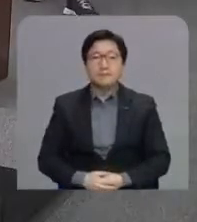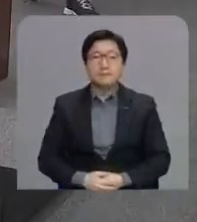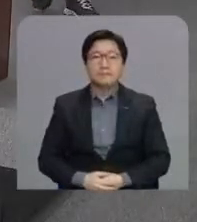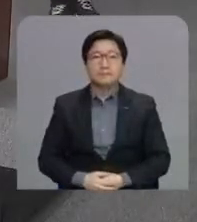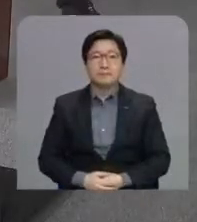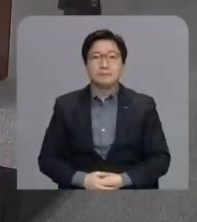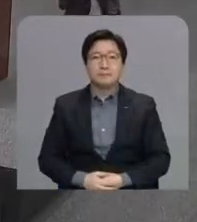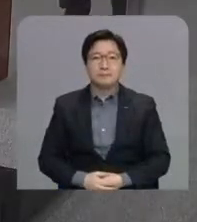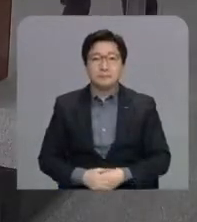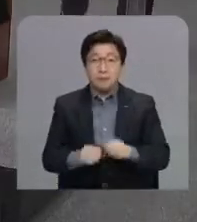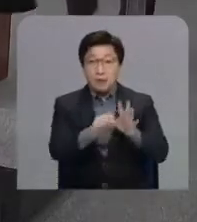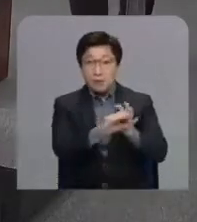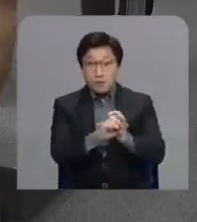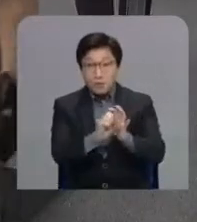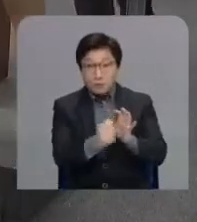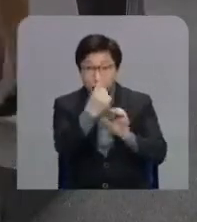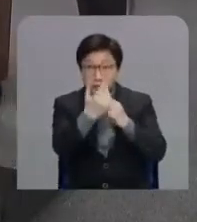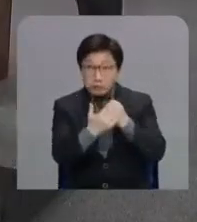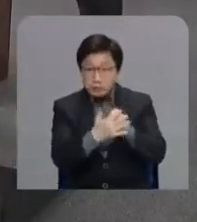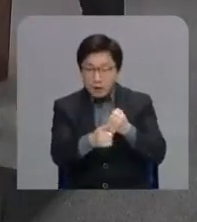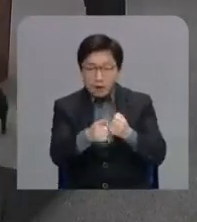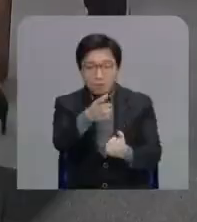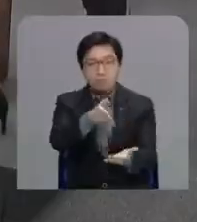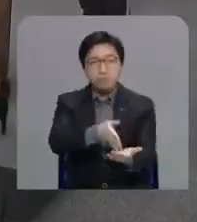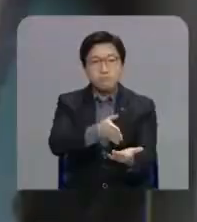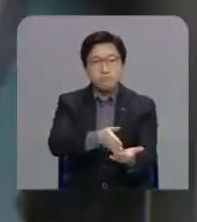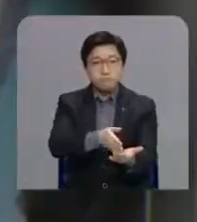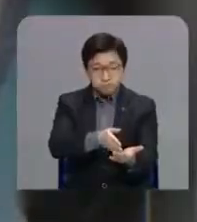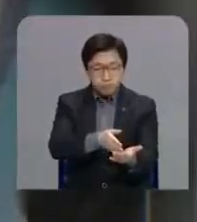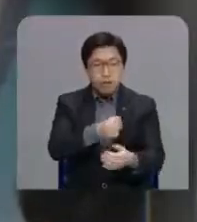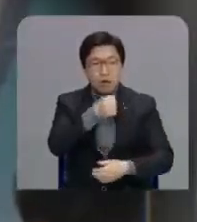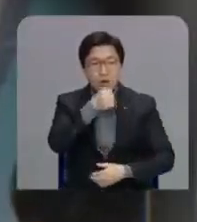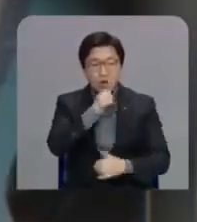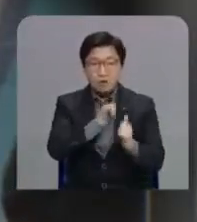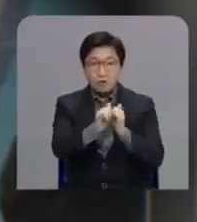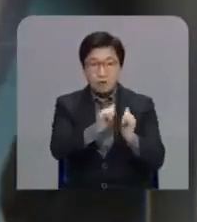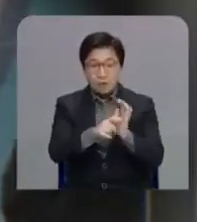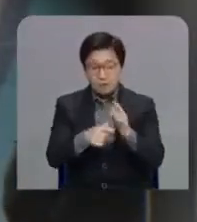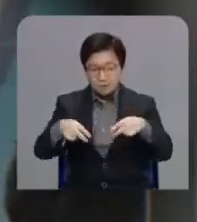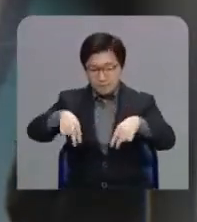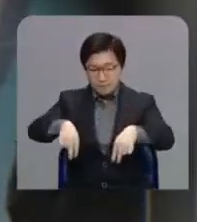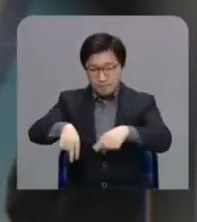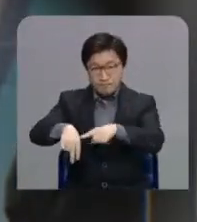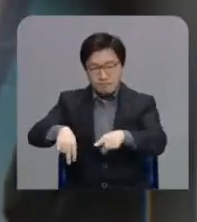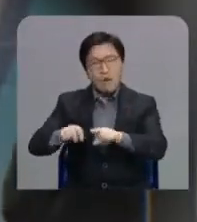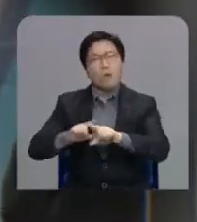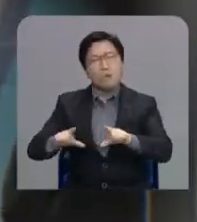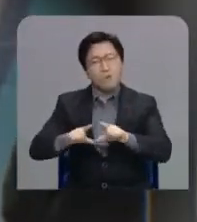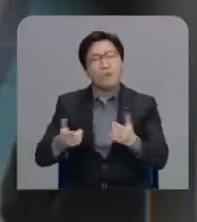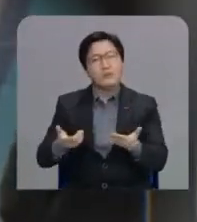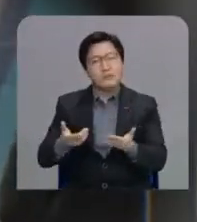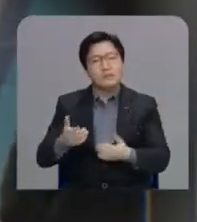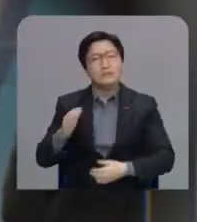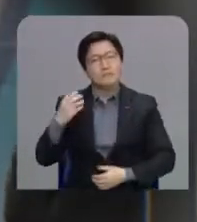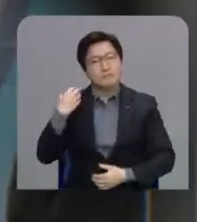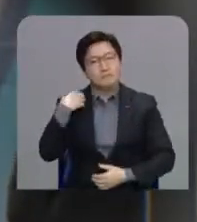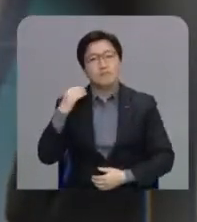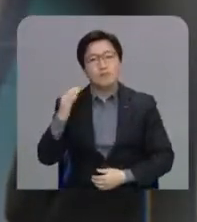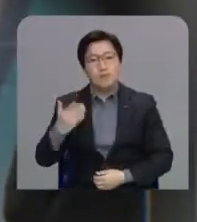코로나19 확산으로 방역당국 브리핑이 연일 열리면서 수어 통역이 일상적인 업무가 됐습니다.